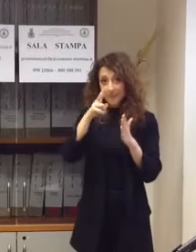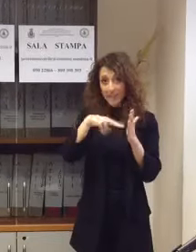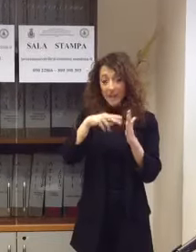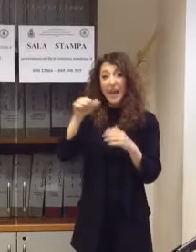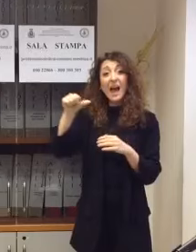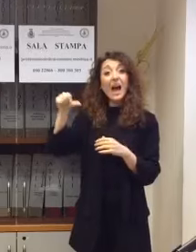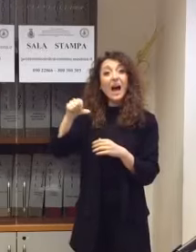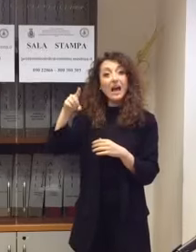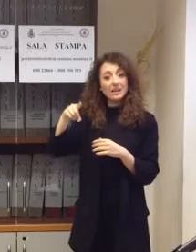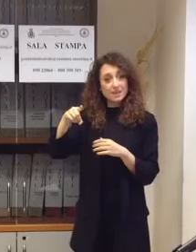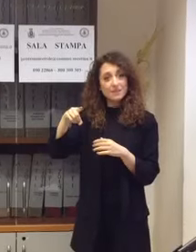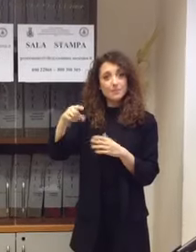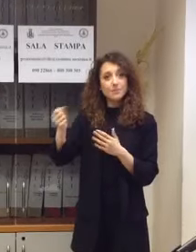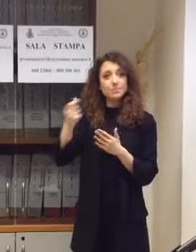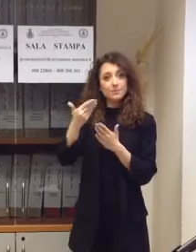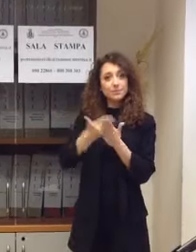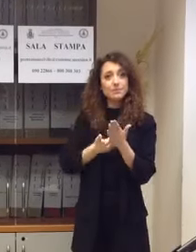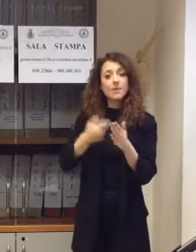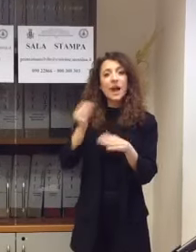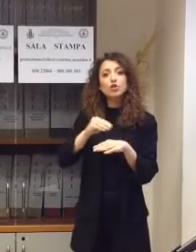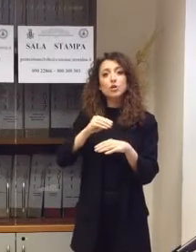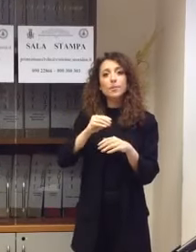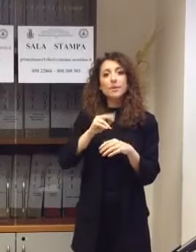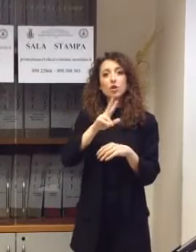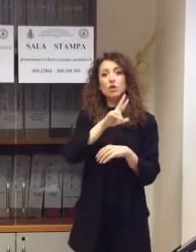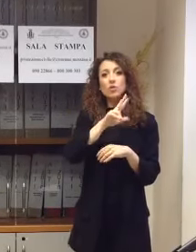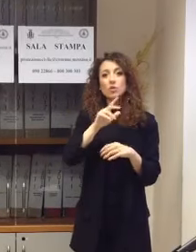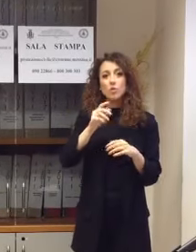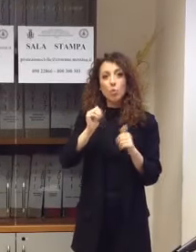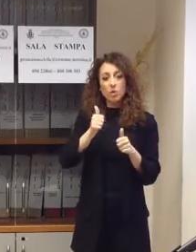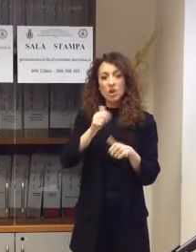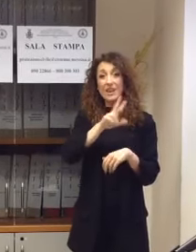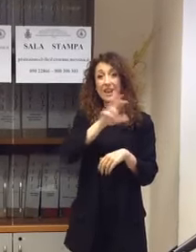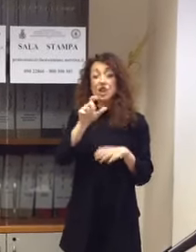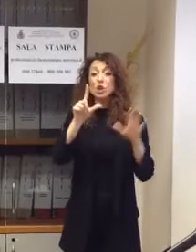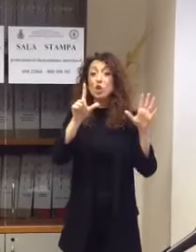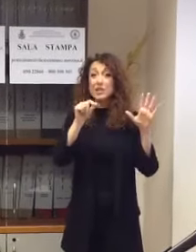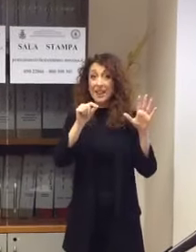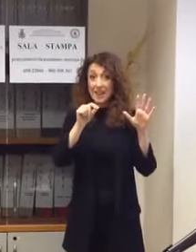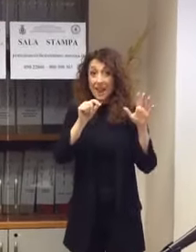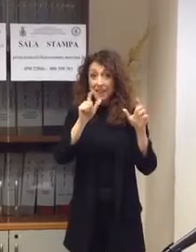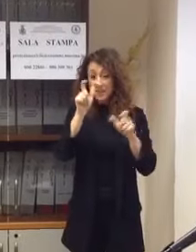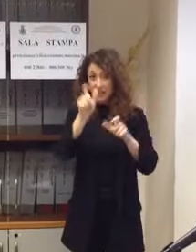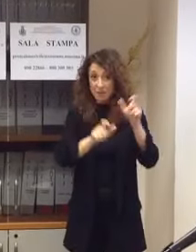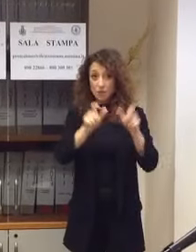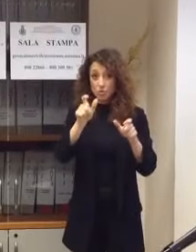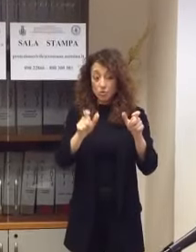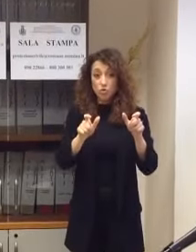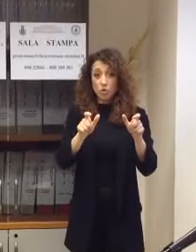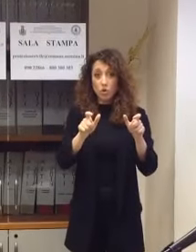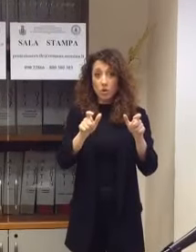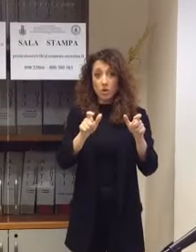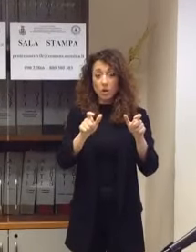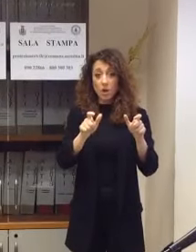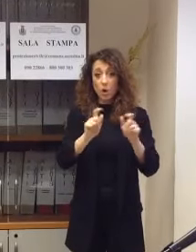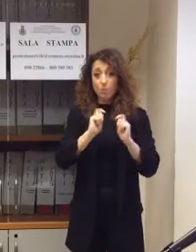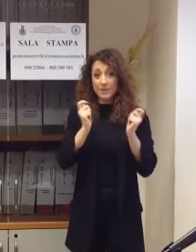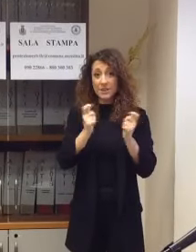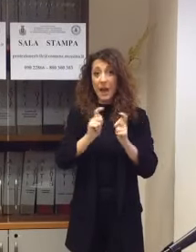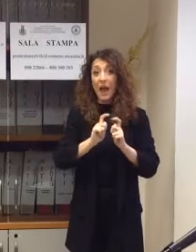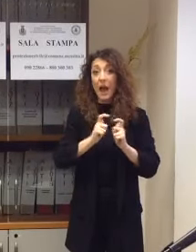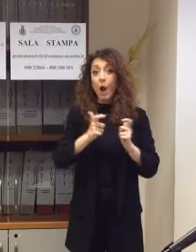dall'ASP oggi, aggiornati alle ore 11. 370 sono i casi complessivi, quindi sono aumentati di